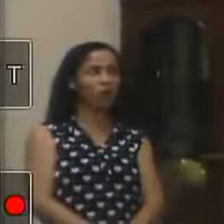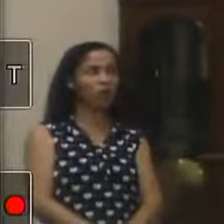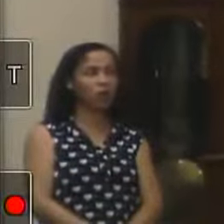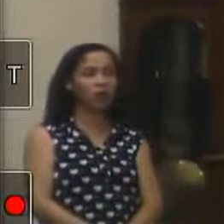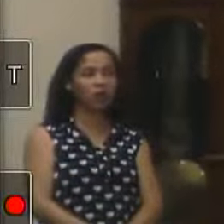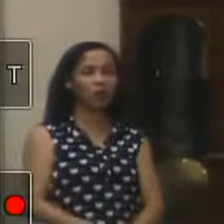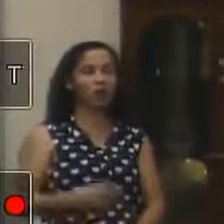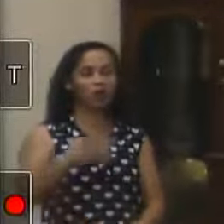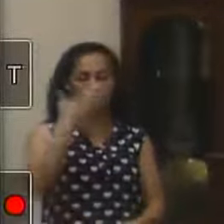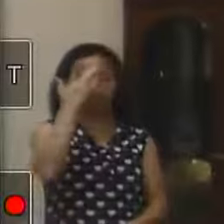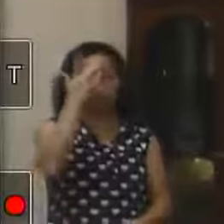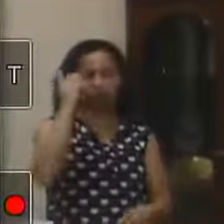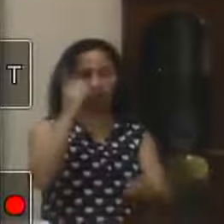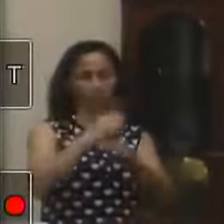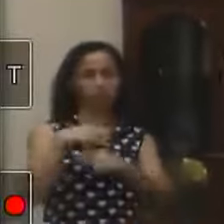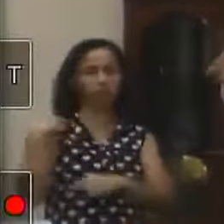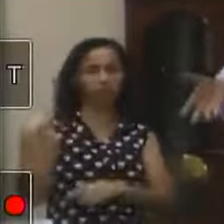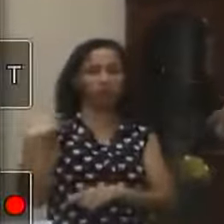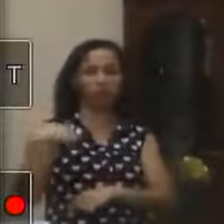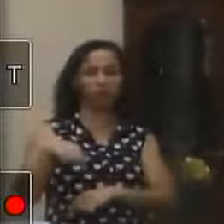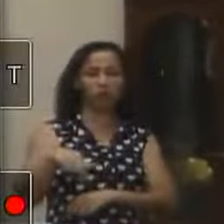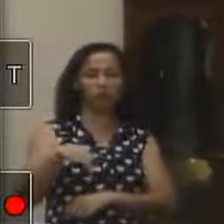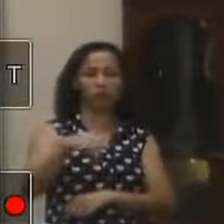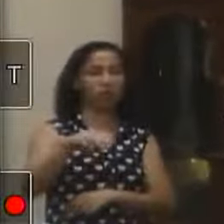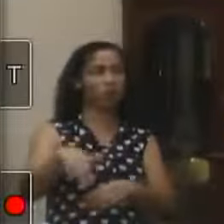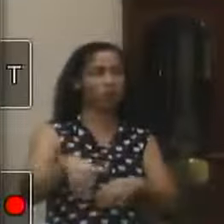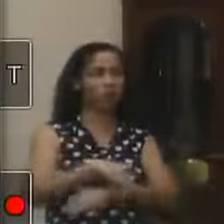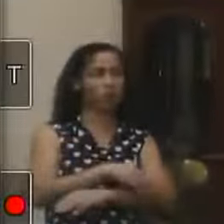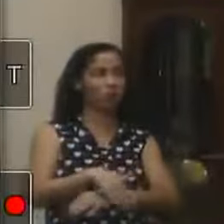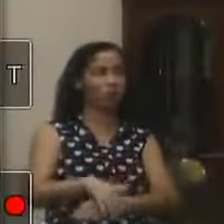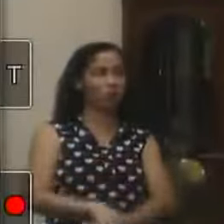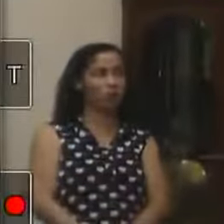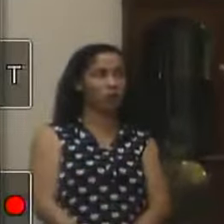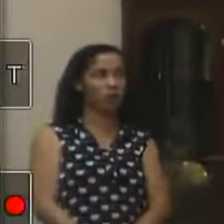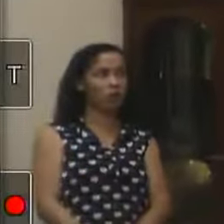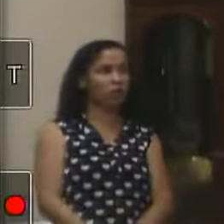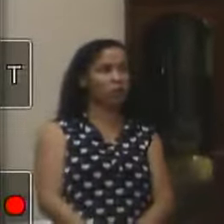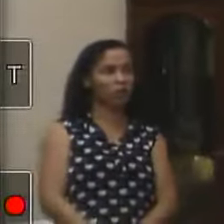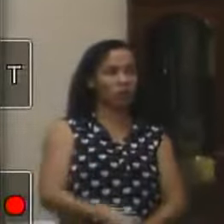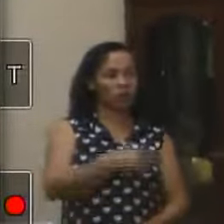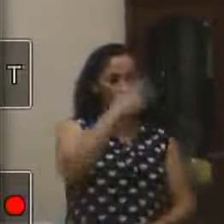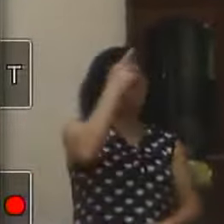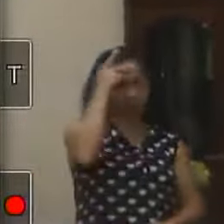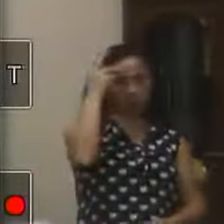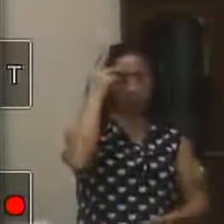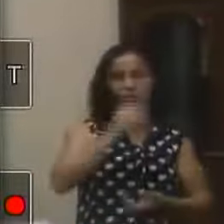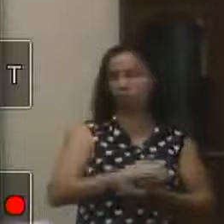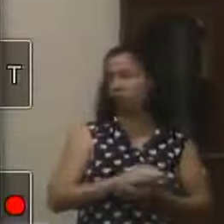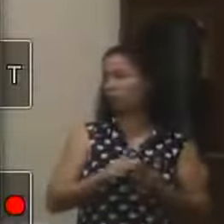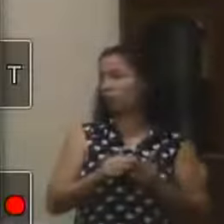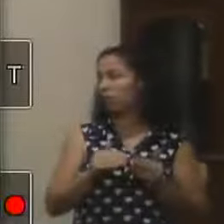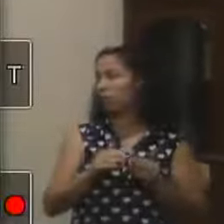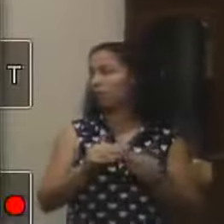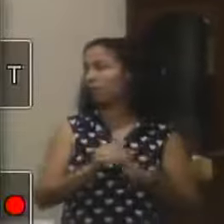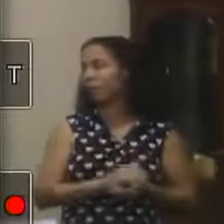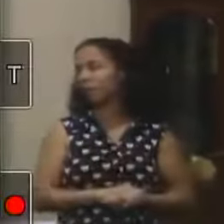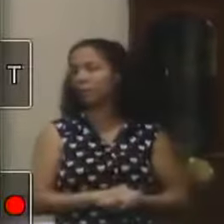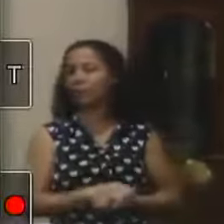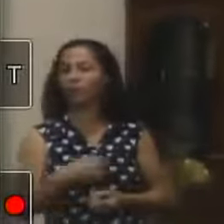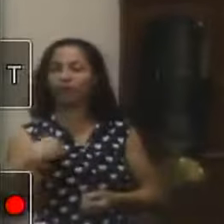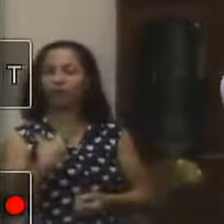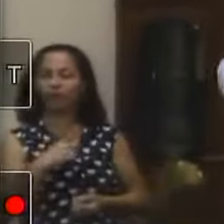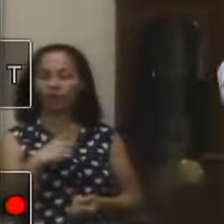fácil encontrar a gente. Porque a gente é só um servidor público, não passamos disso. Então as pessoas querem isso, pedem isso, e a gente tem que